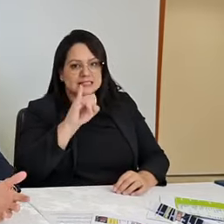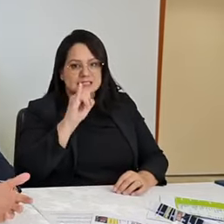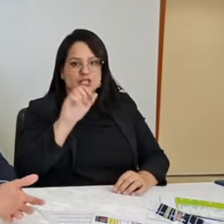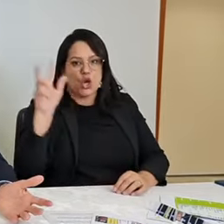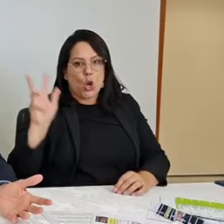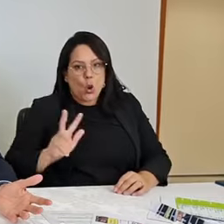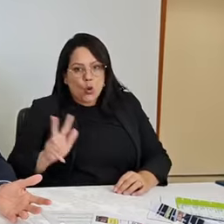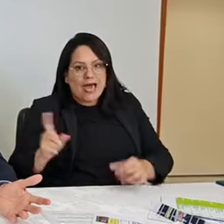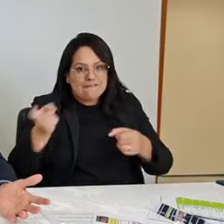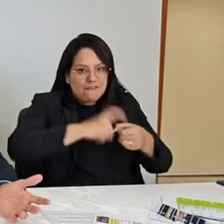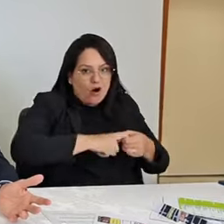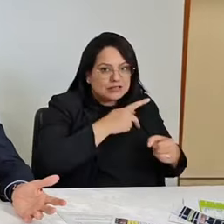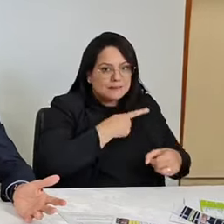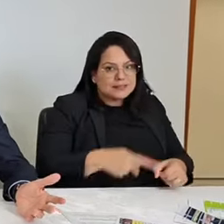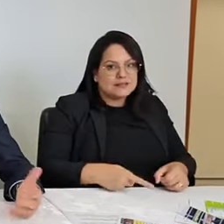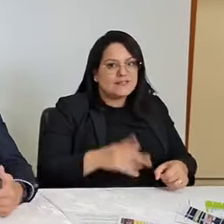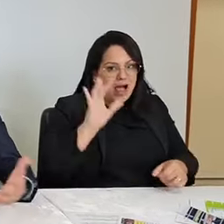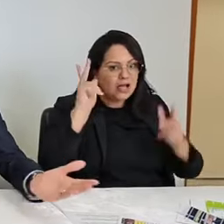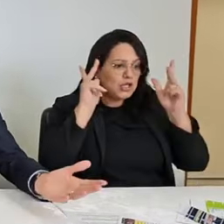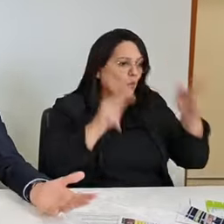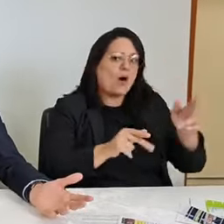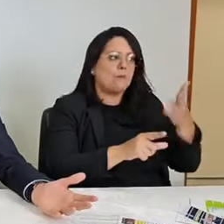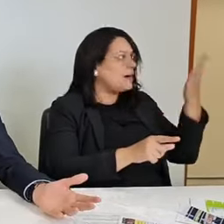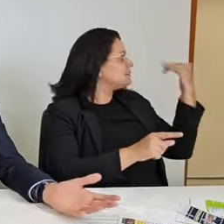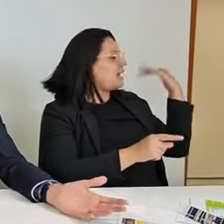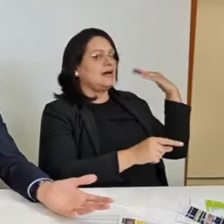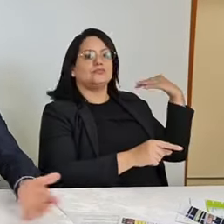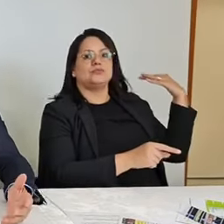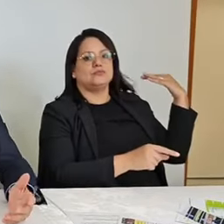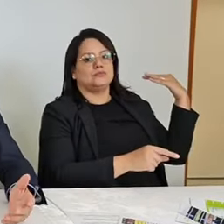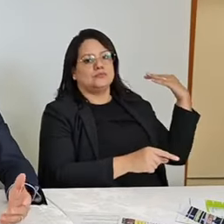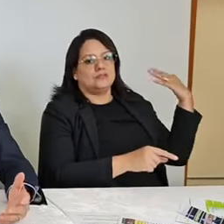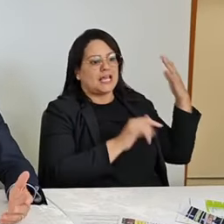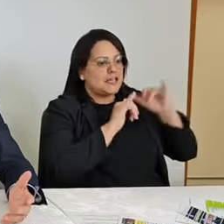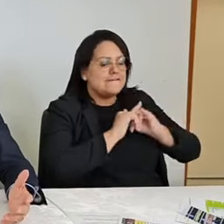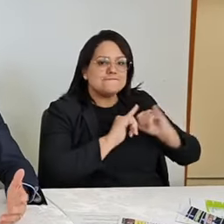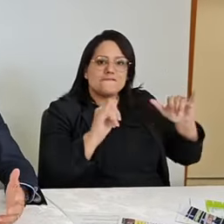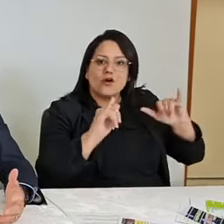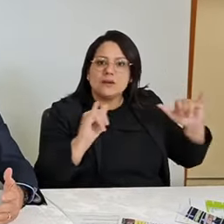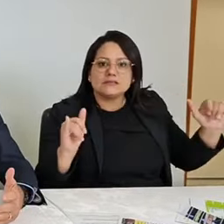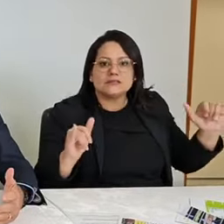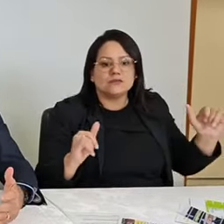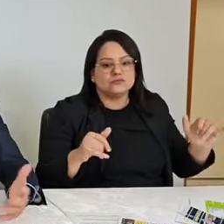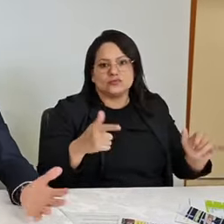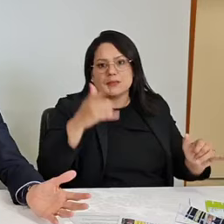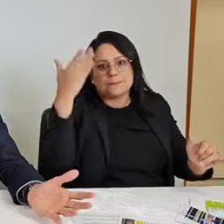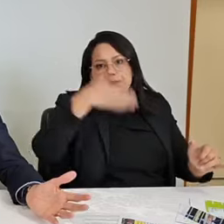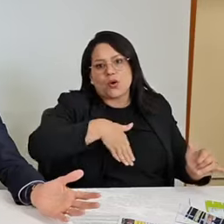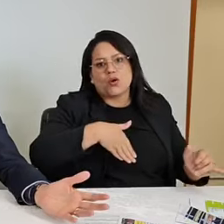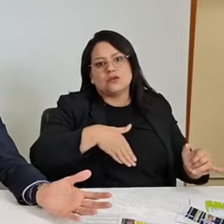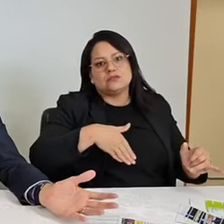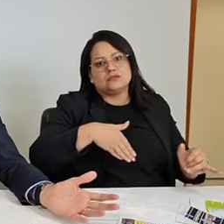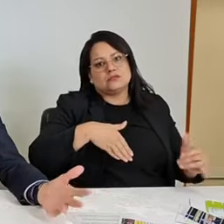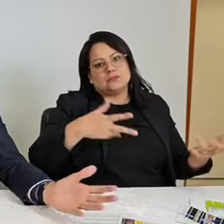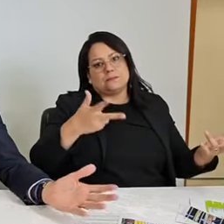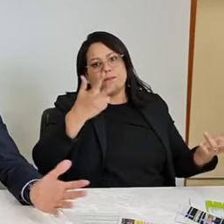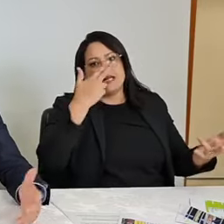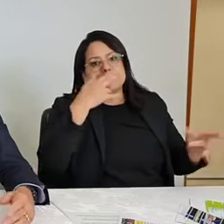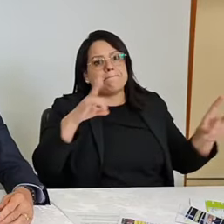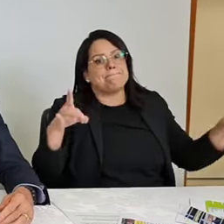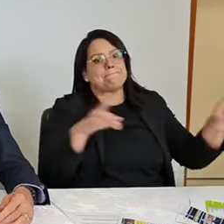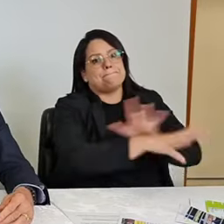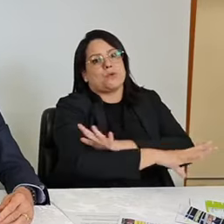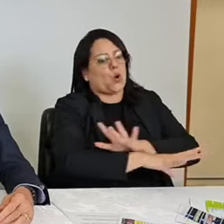passado. Não vai ser diferente. O que, que tem informações aqui? Eu não tenho prova, né? Que tá todo pronto o futuro